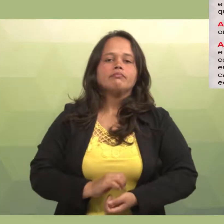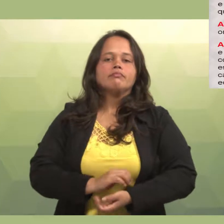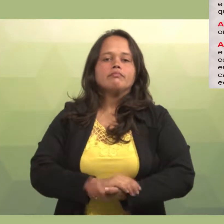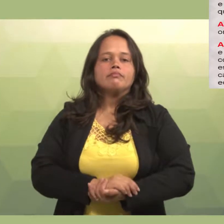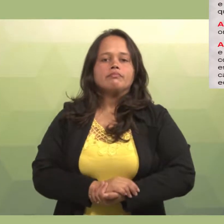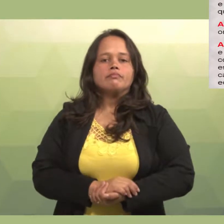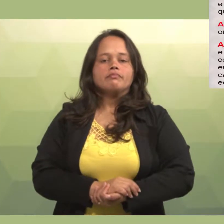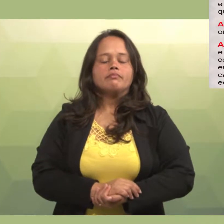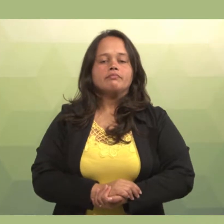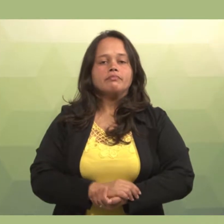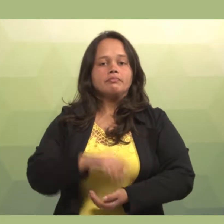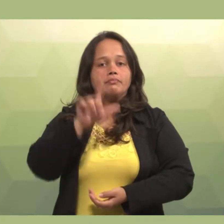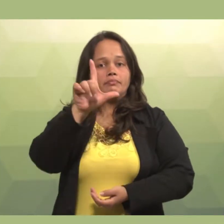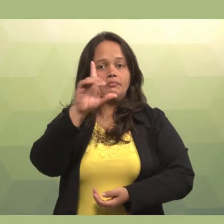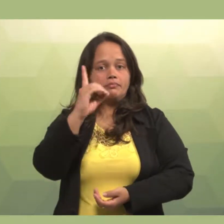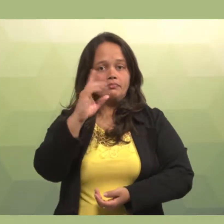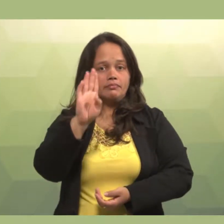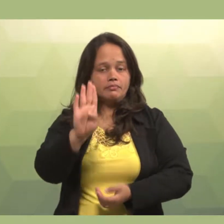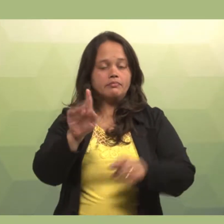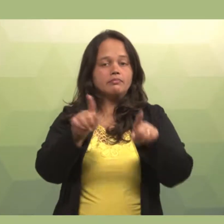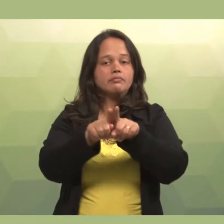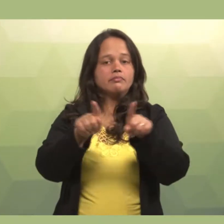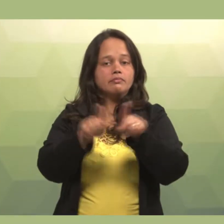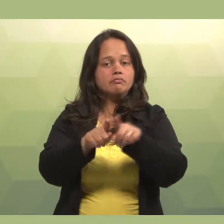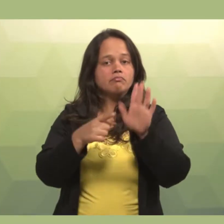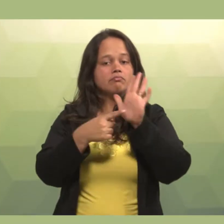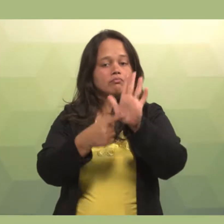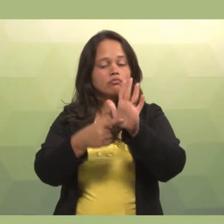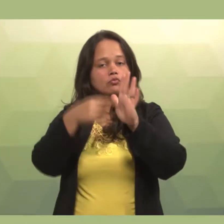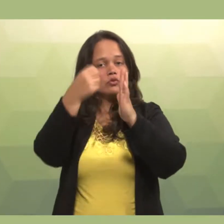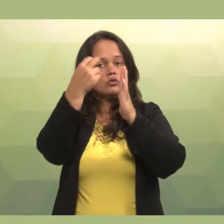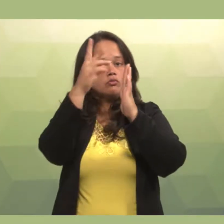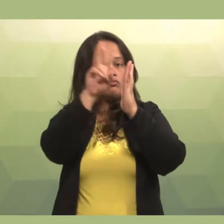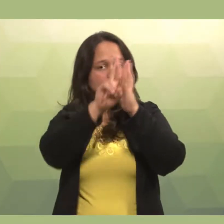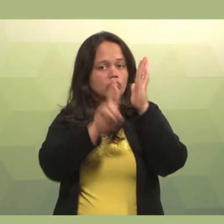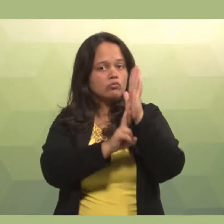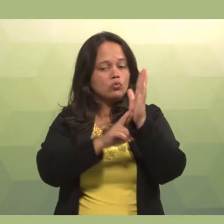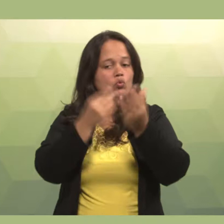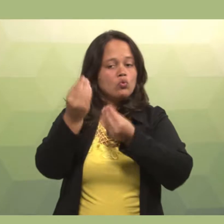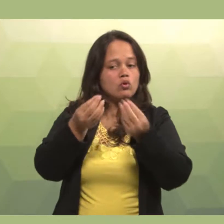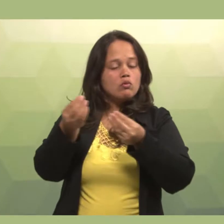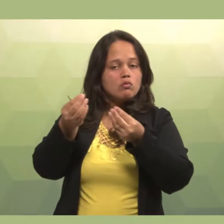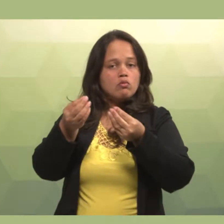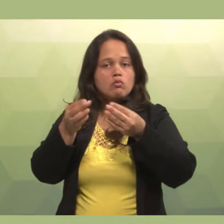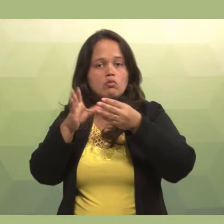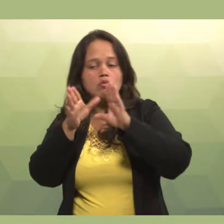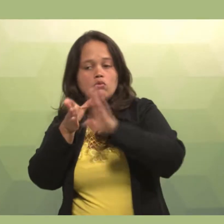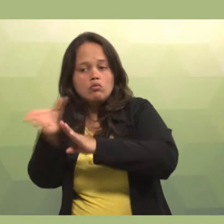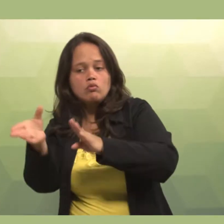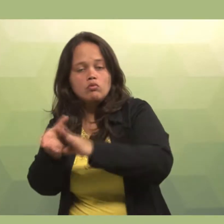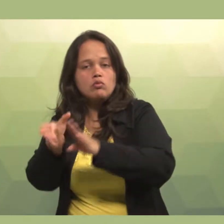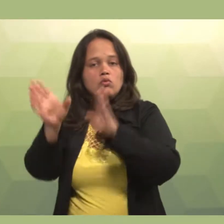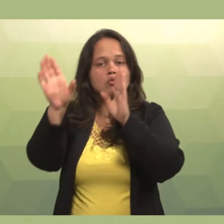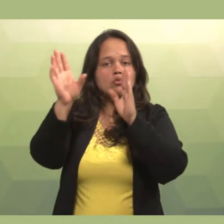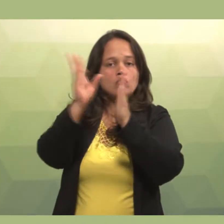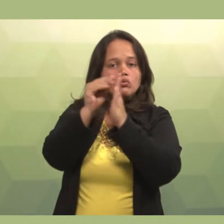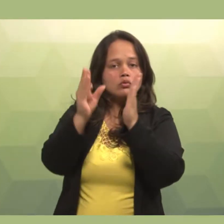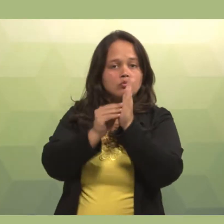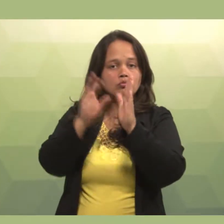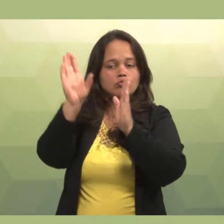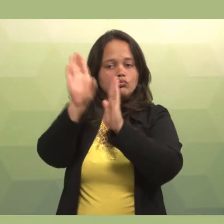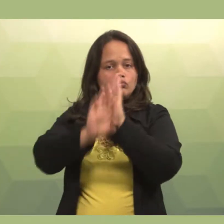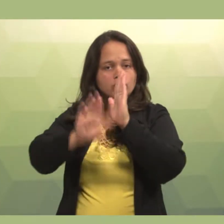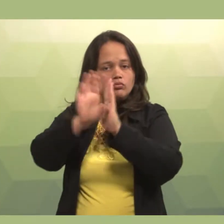A LDB também estabelece as diretrizes que deverão orientar os conteúdos curriculares da educação básica,